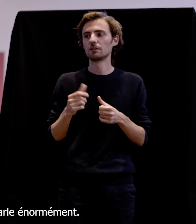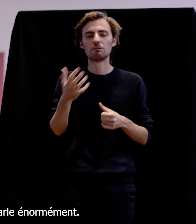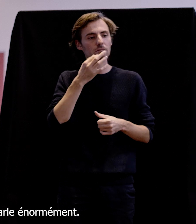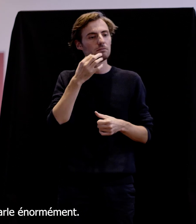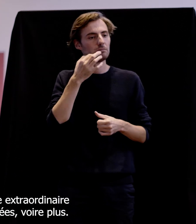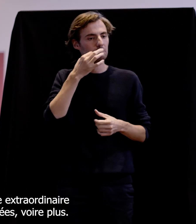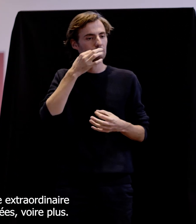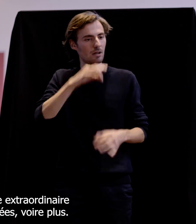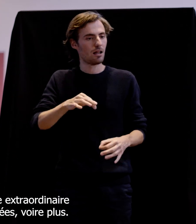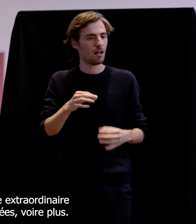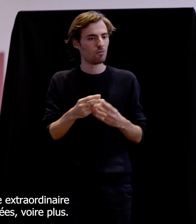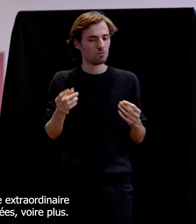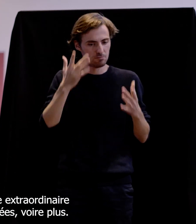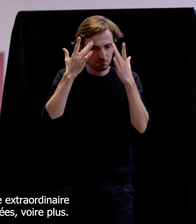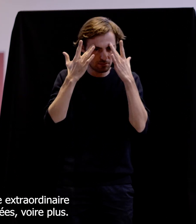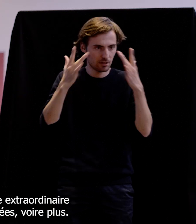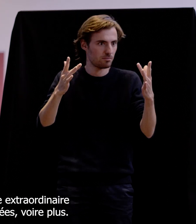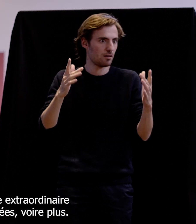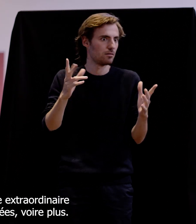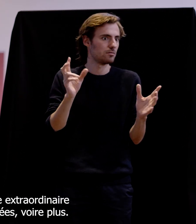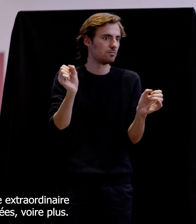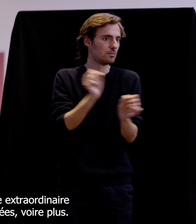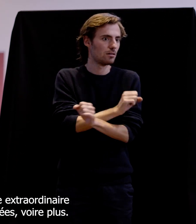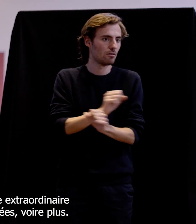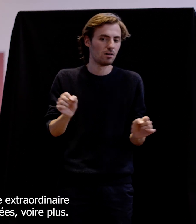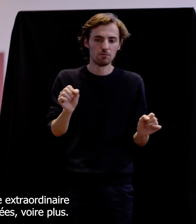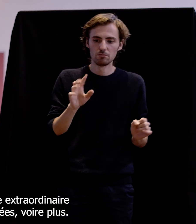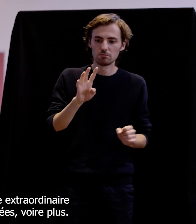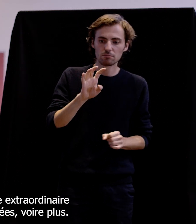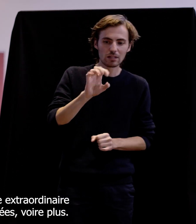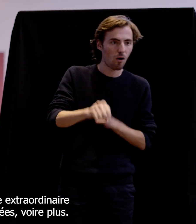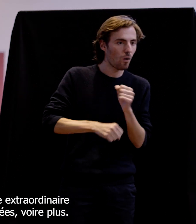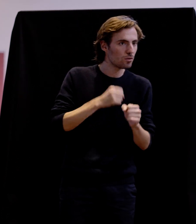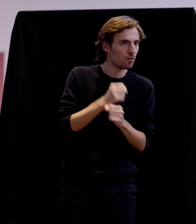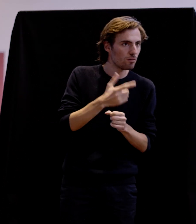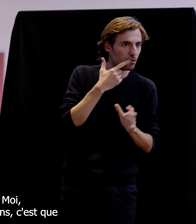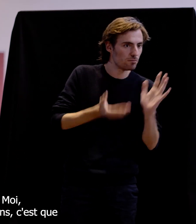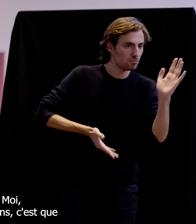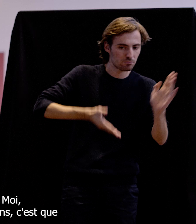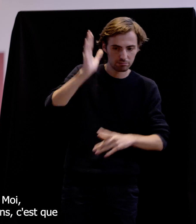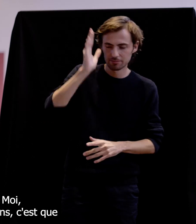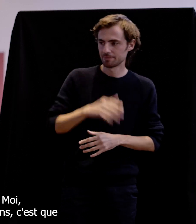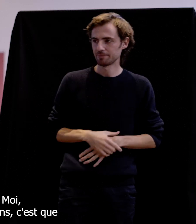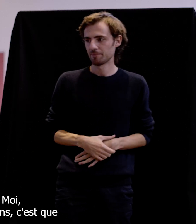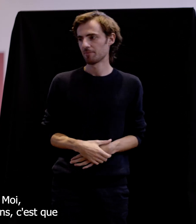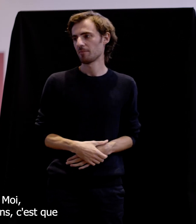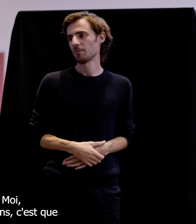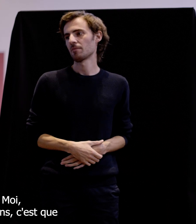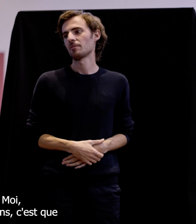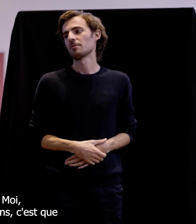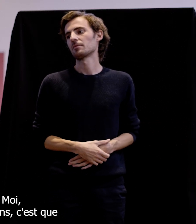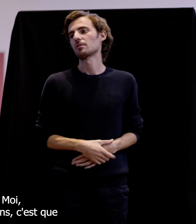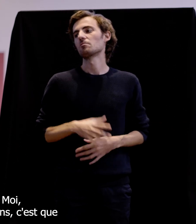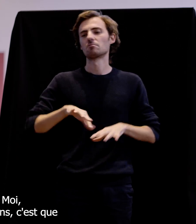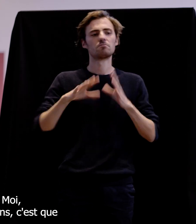parle énormément. Il a une expérience extraordinaire d'au moins 40 ou voire plus années. Et voilà, moi, ce que